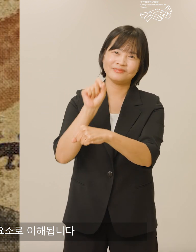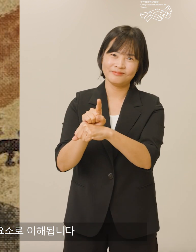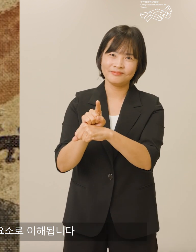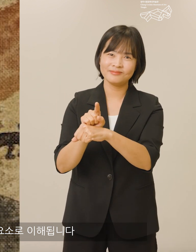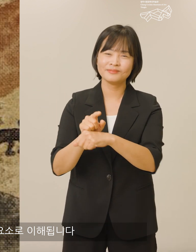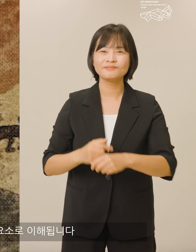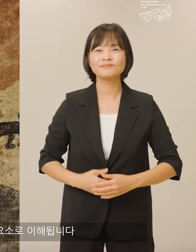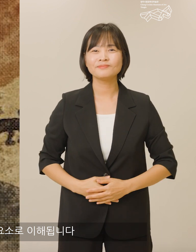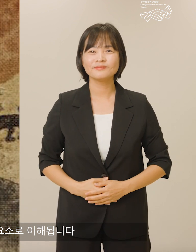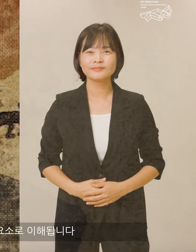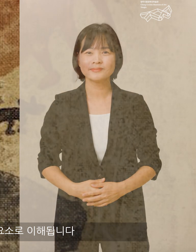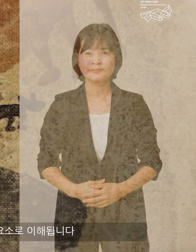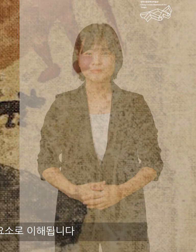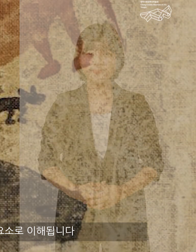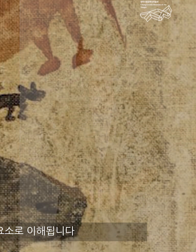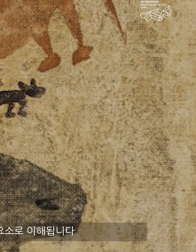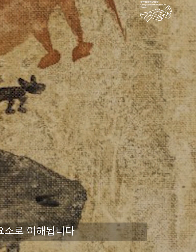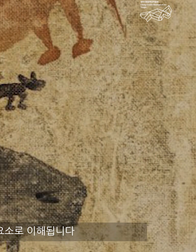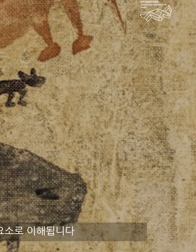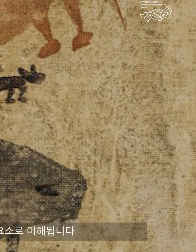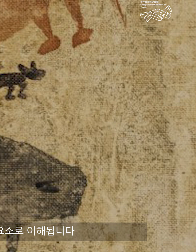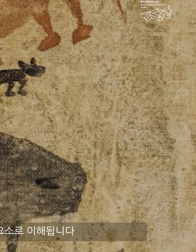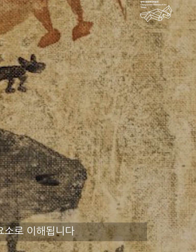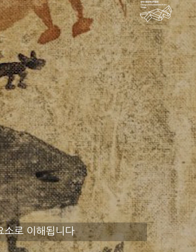전통적인 요소로 이해됩니다.